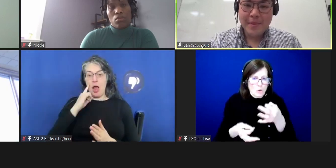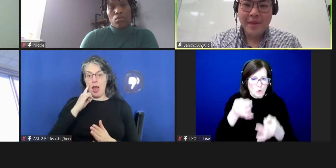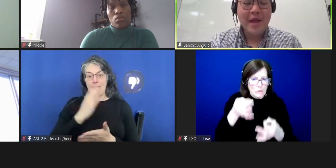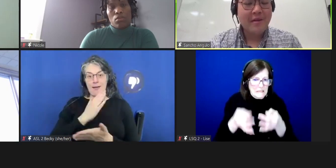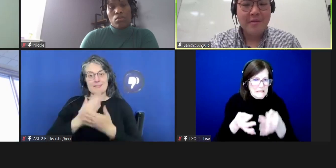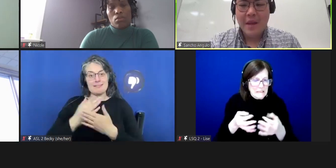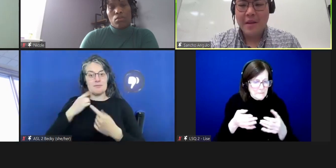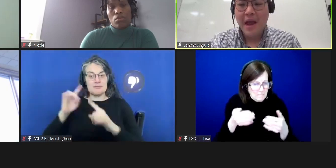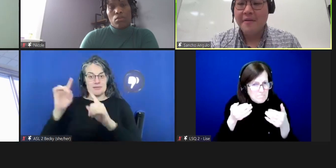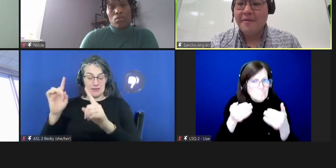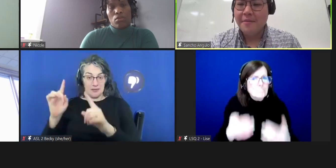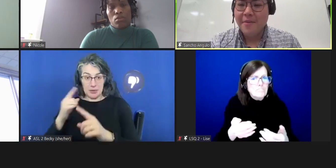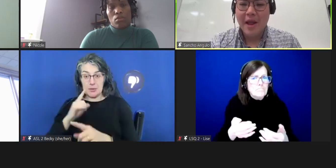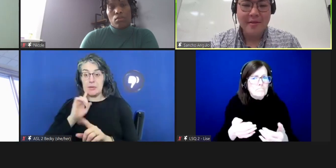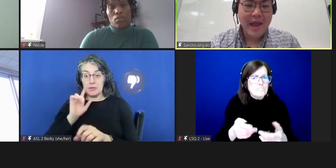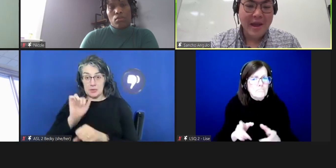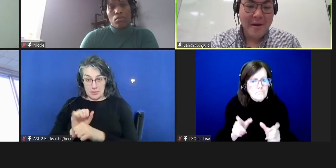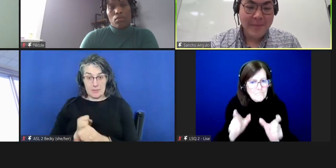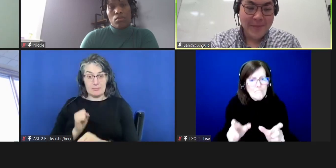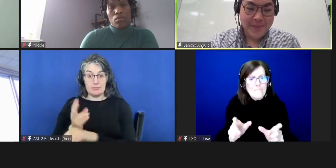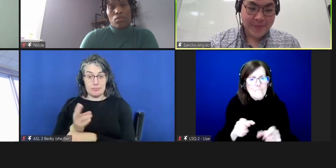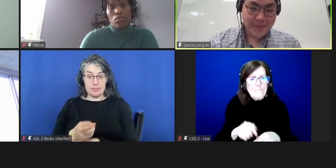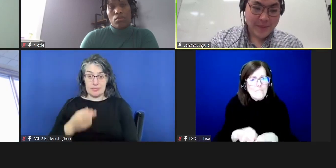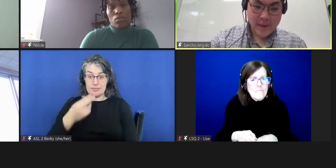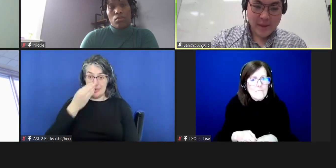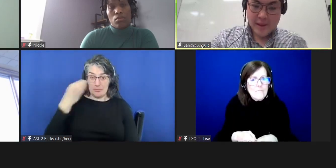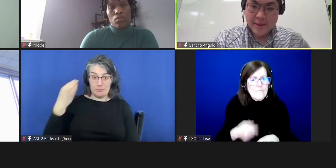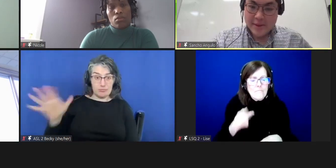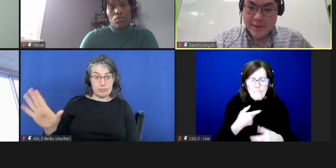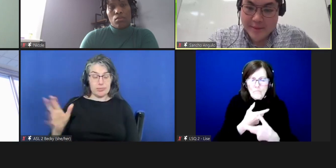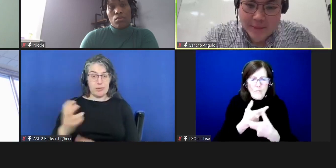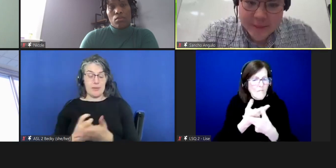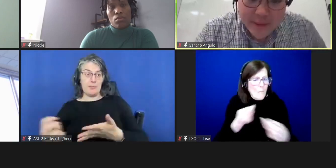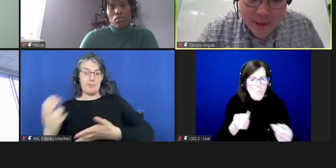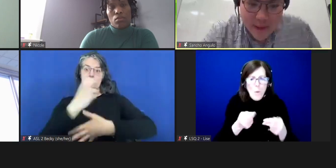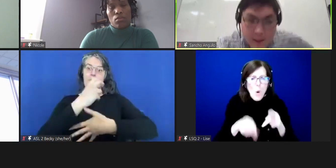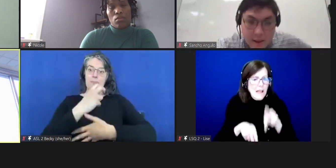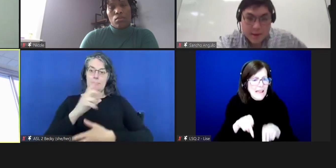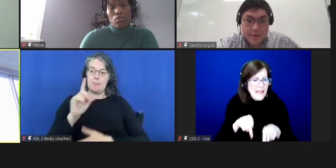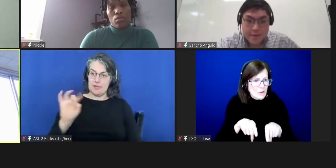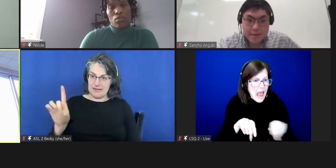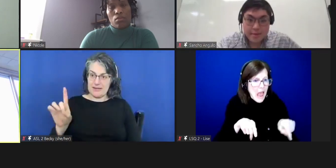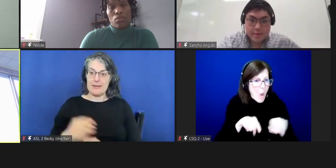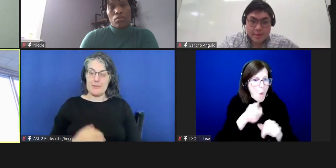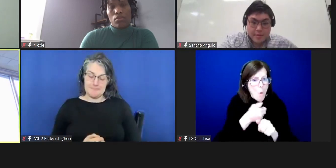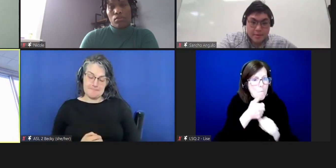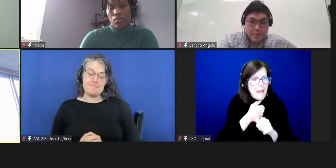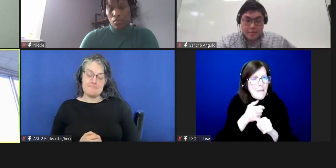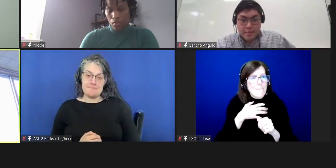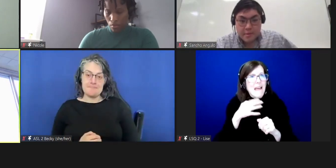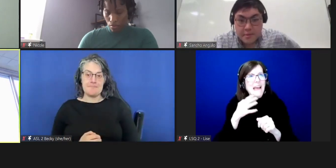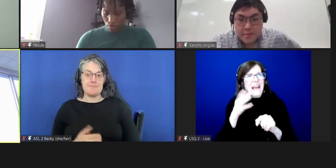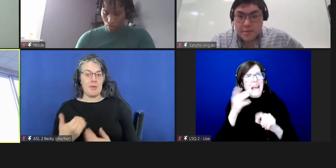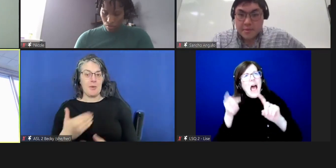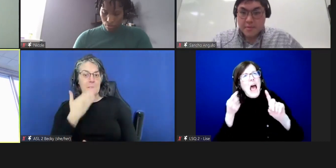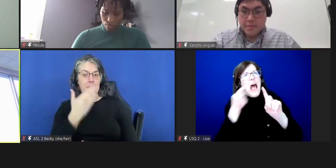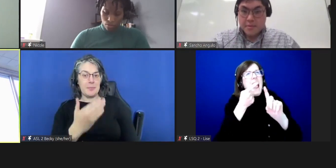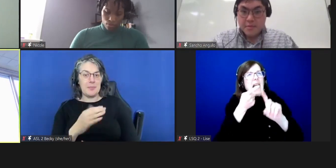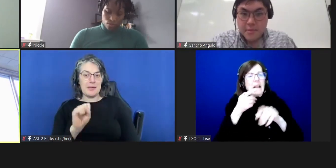Et je ne voulais pas que les gens aient des attentes limitées, restreintes, restrictives à mon